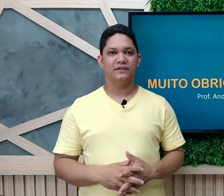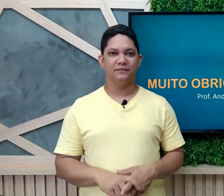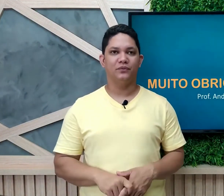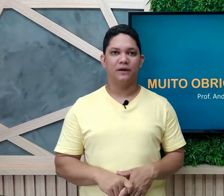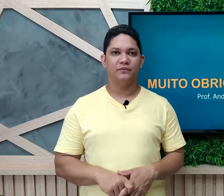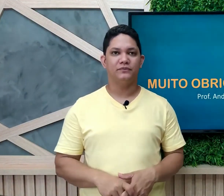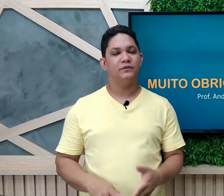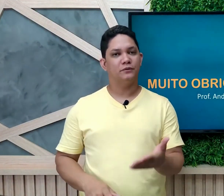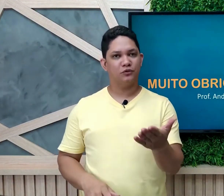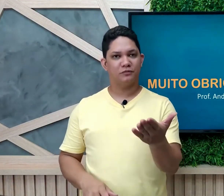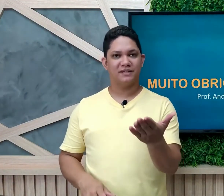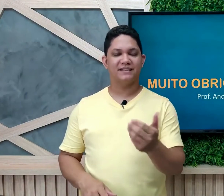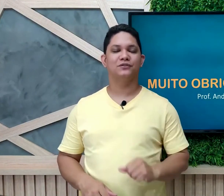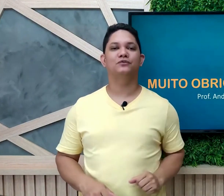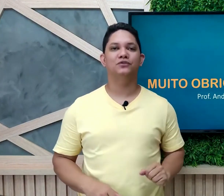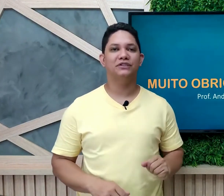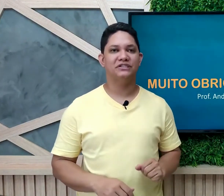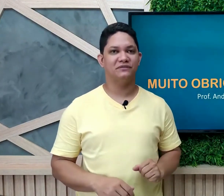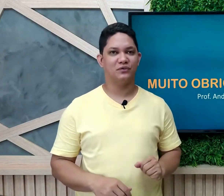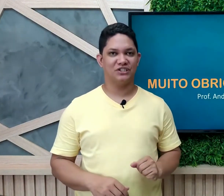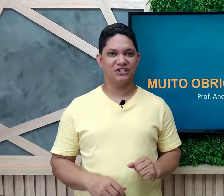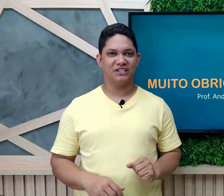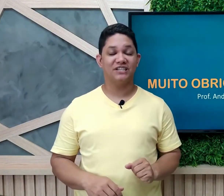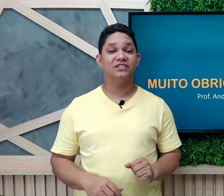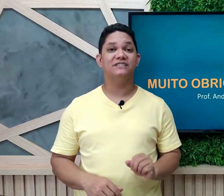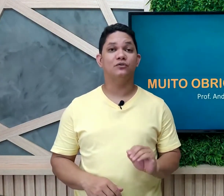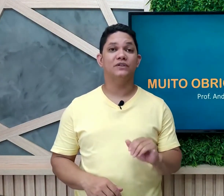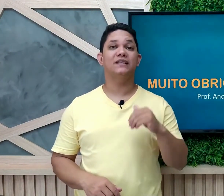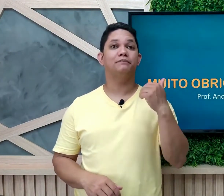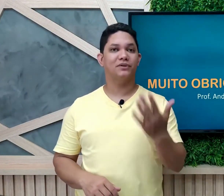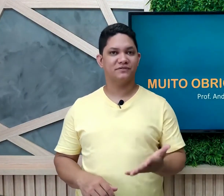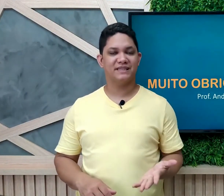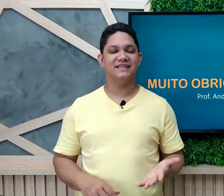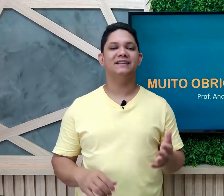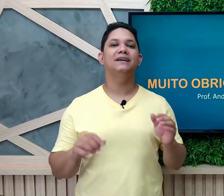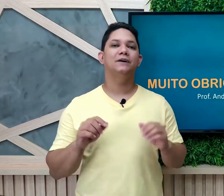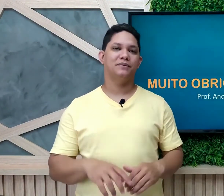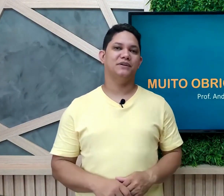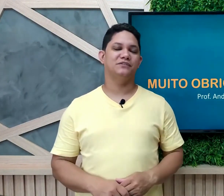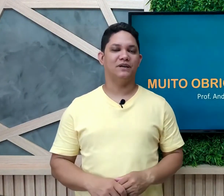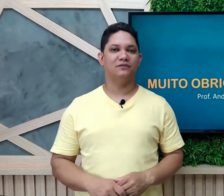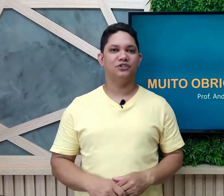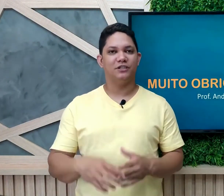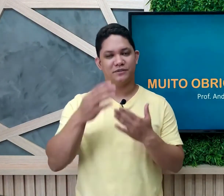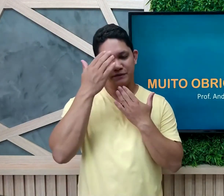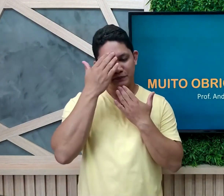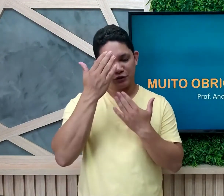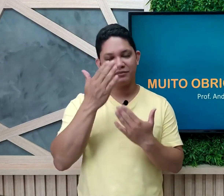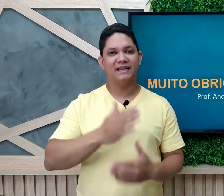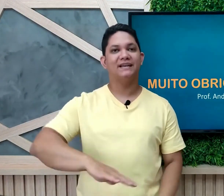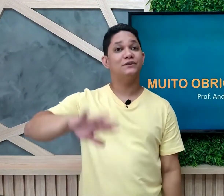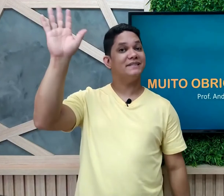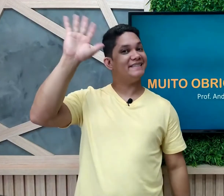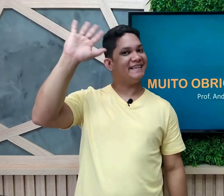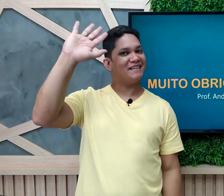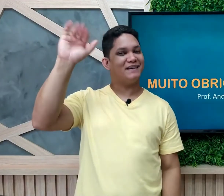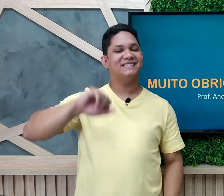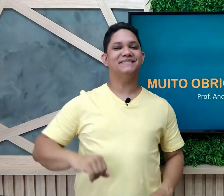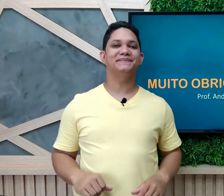tempo hábil. Muito obrigado a todo mundo que esteve com a gente aqui. A gente se encontra na próxima terça para mais uma aula de Libras. Muito obrigado e até mais!